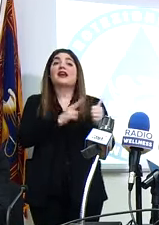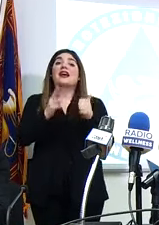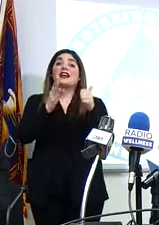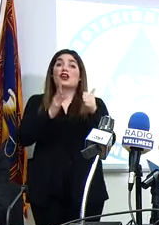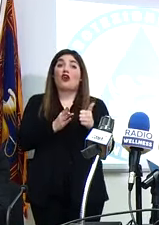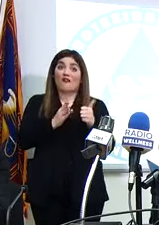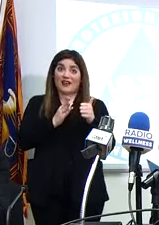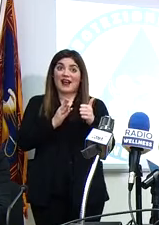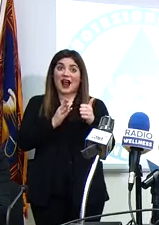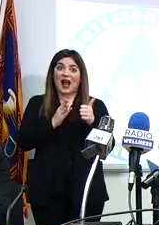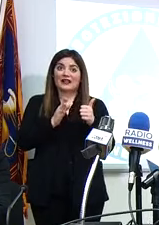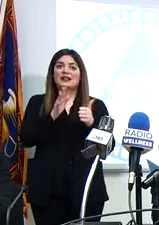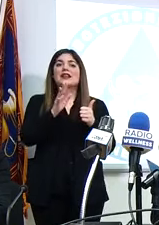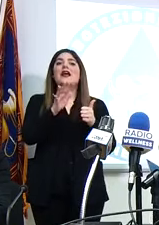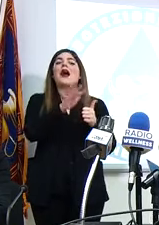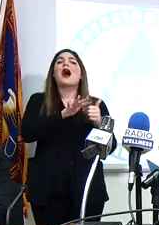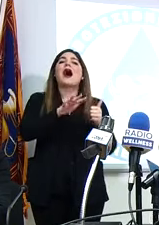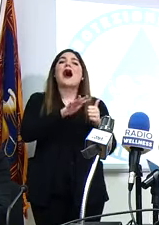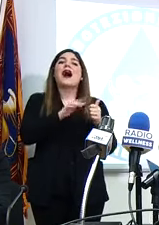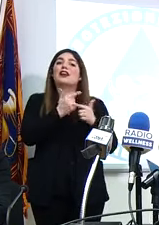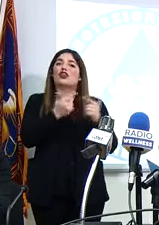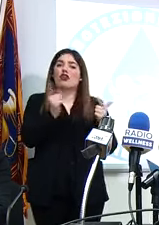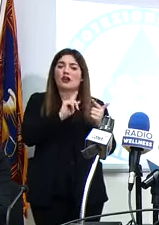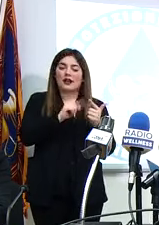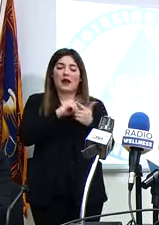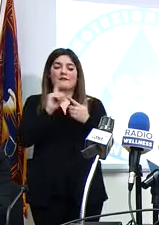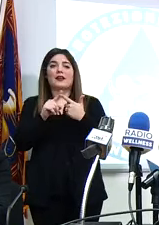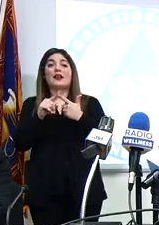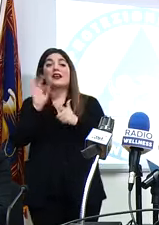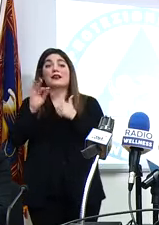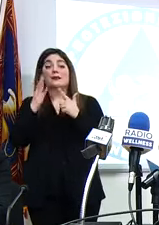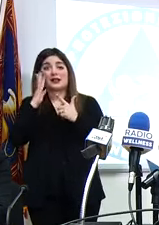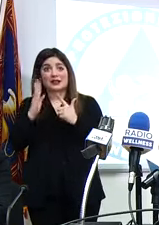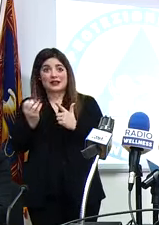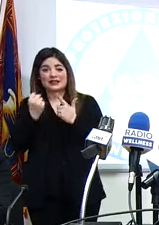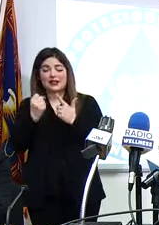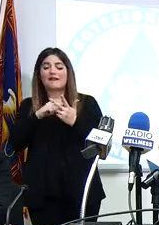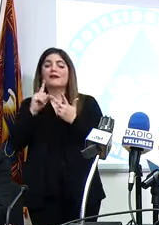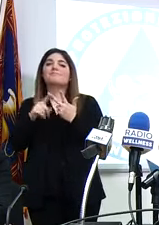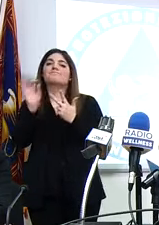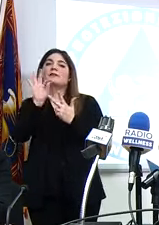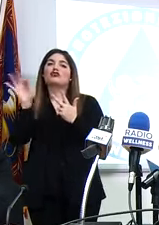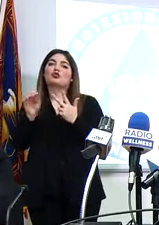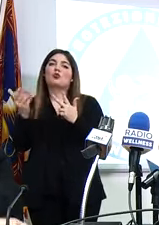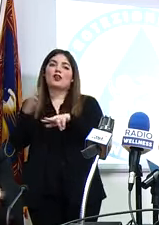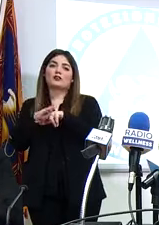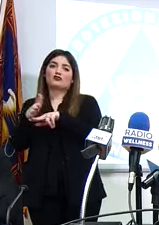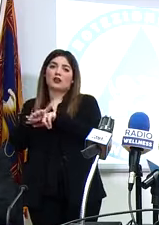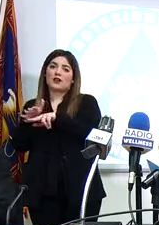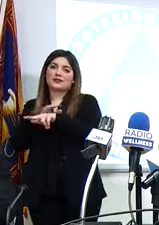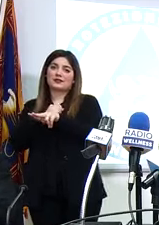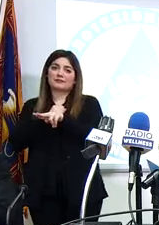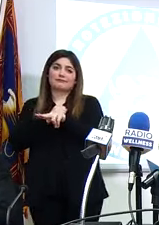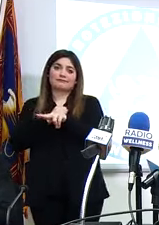i decessi. Ecco, questi sono inconfutabili. Ecco, quindi direi